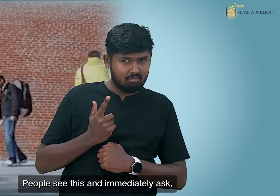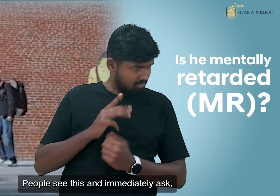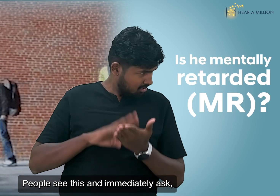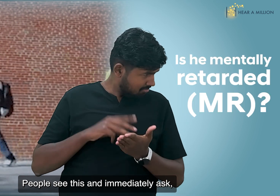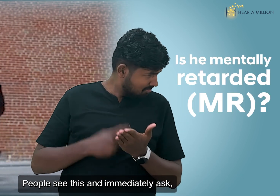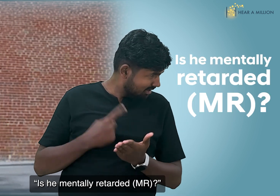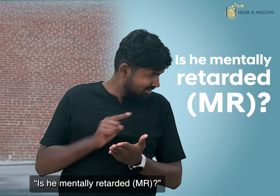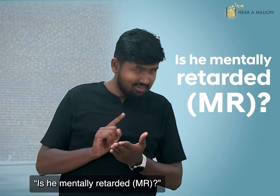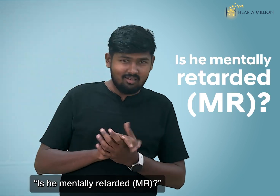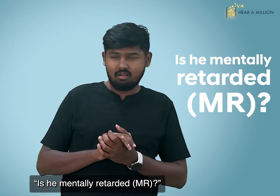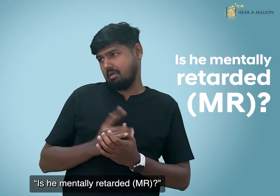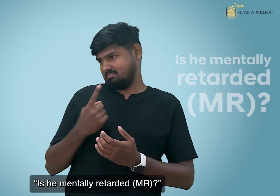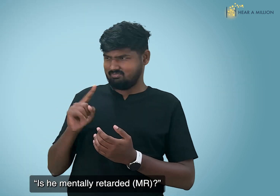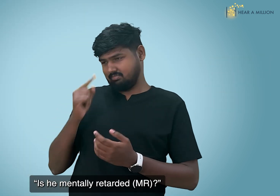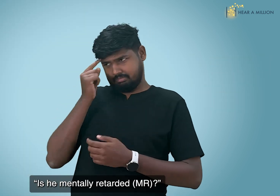हैं, क्या यह मानसिक रूप से मंदबुद्धि है?